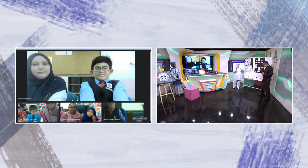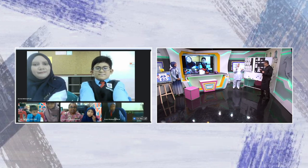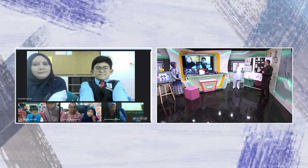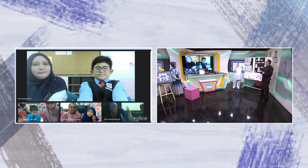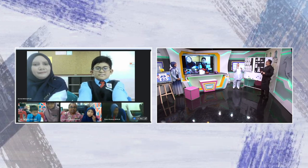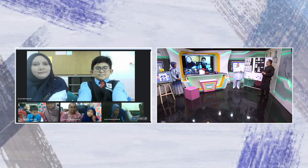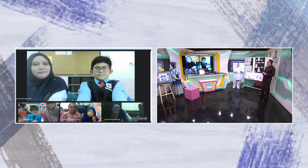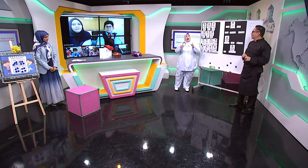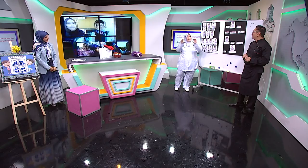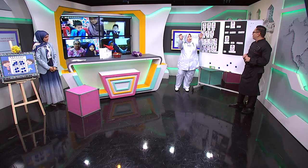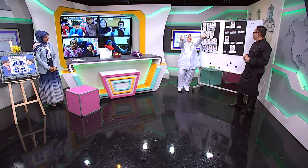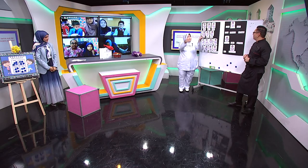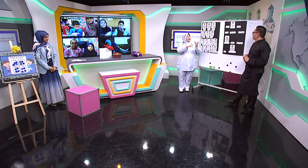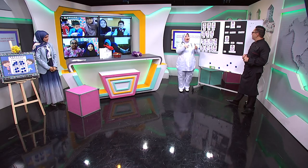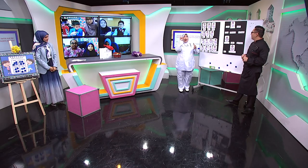Murid-murid,